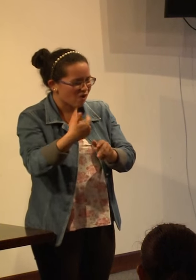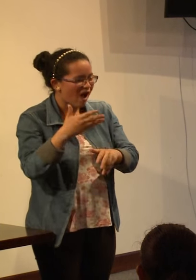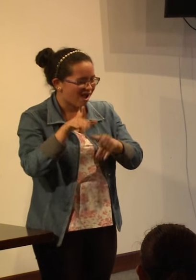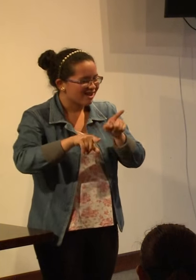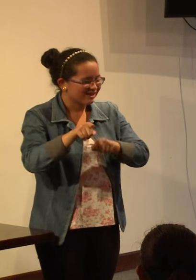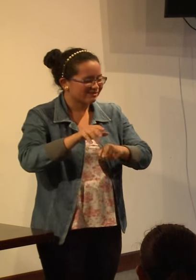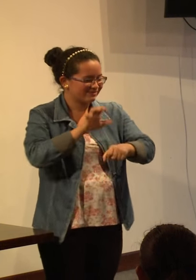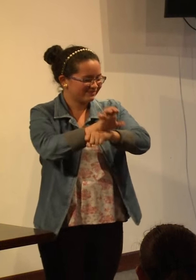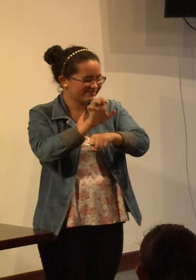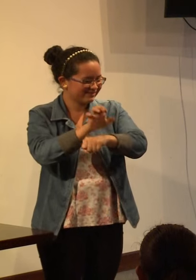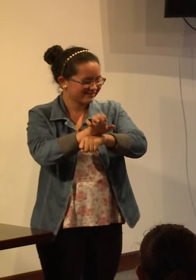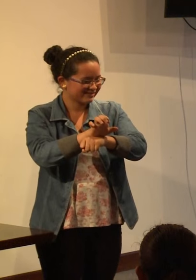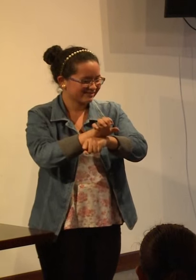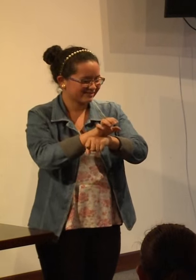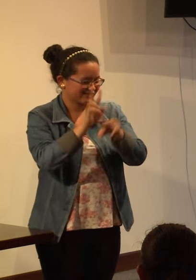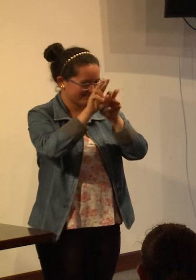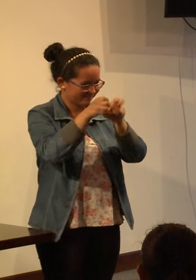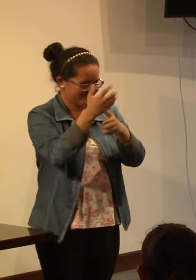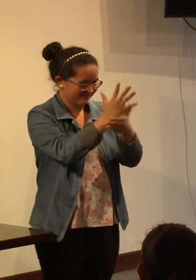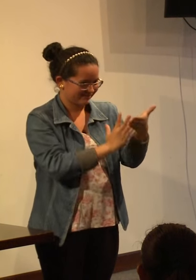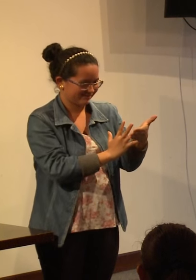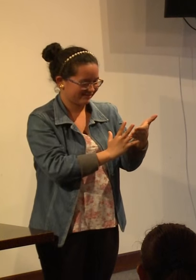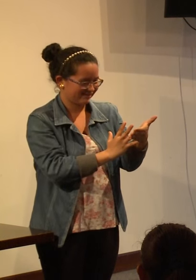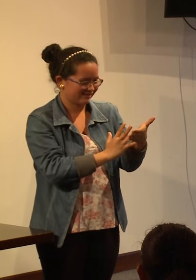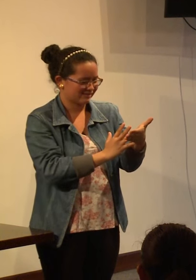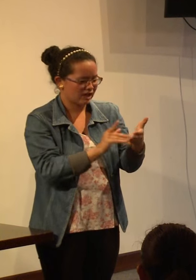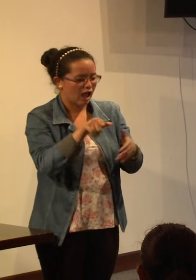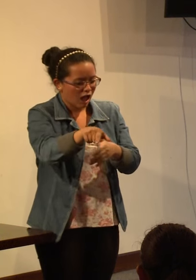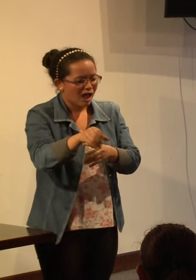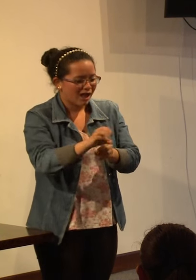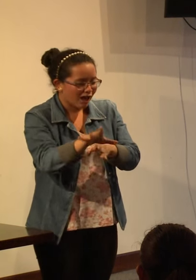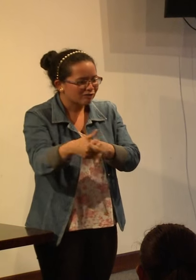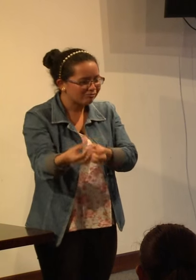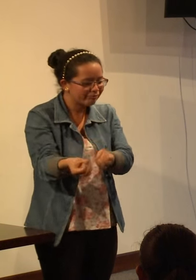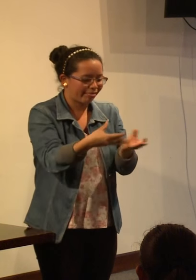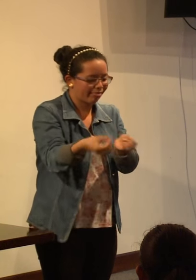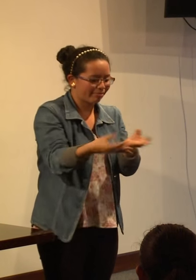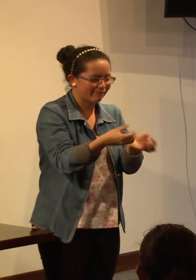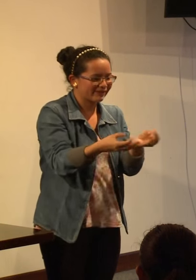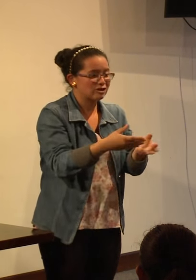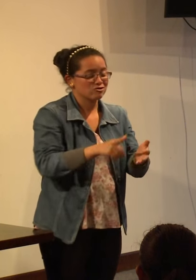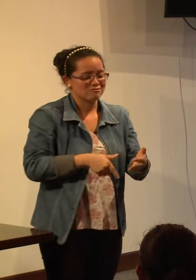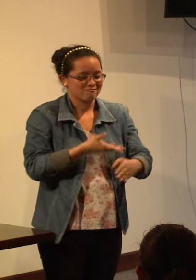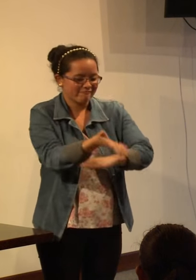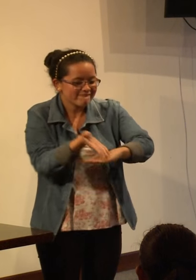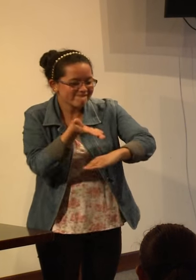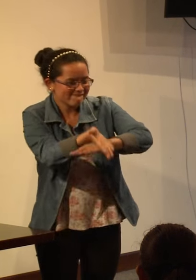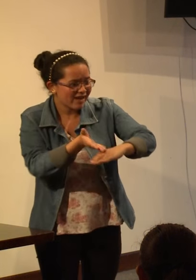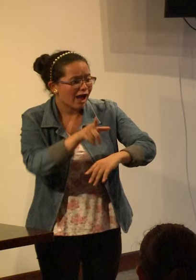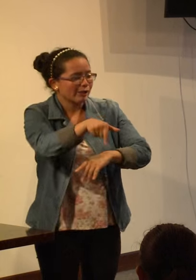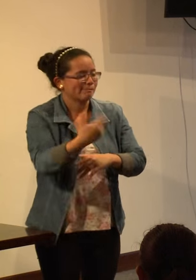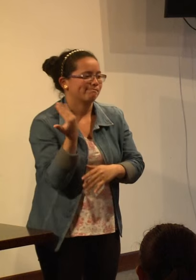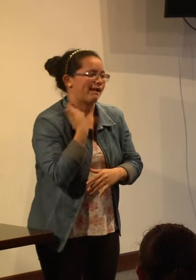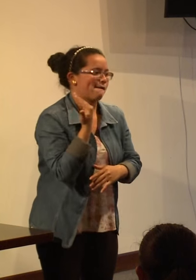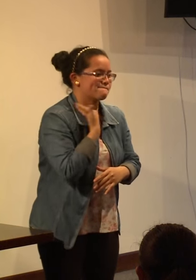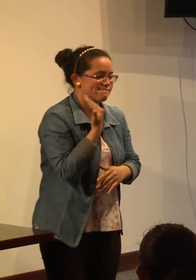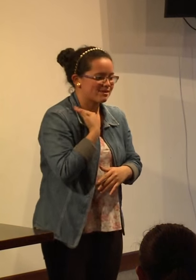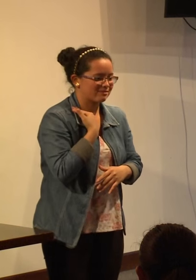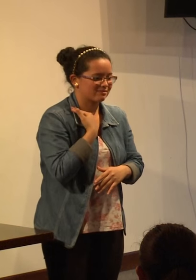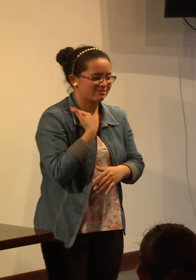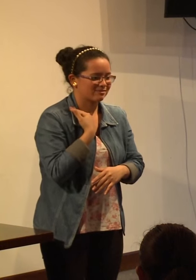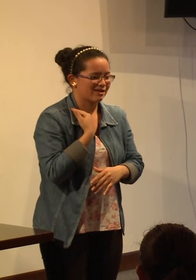mucho con el tema de la nota porque soy muy exigente de las clases y ellas tienen que hacer entregas y todo, y les doy durísimo y se rajan y lloran y toda la vaina, pero siempre les